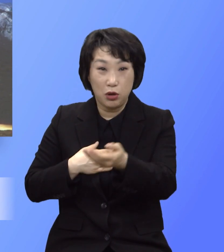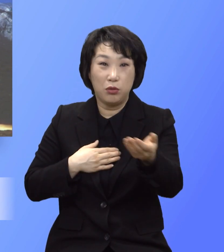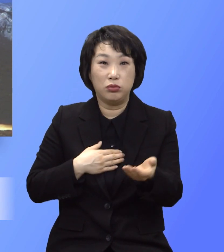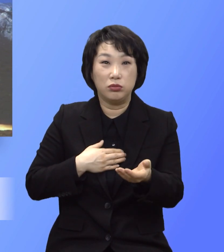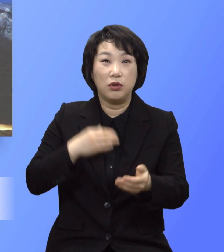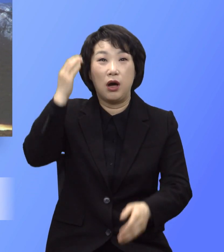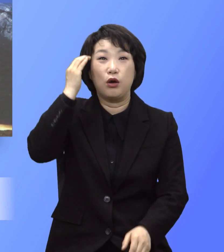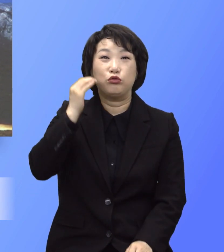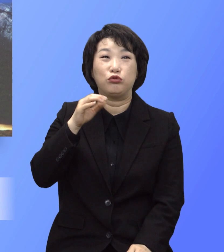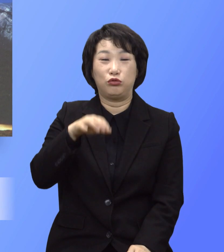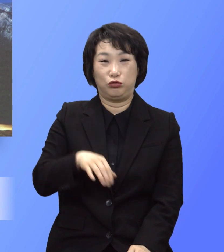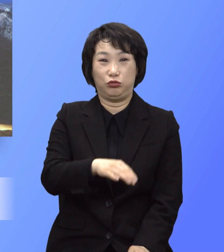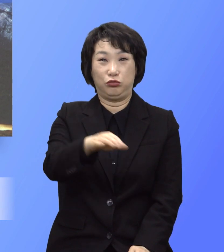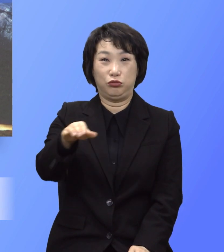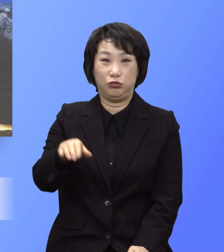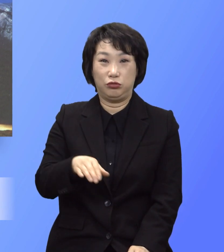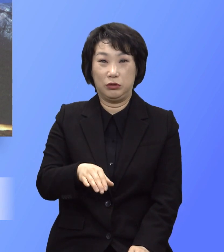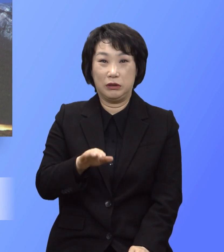우리나라처럼 이렇게